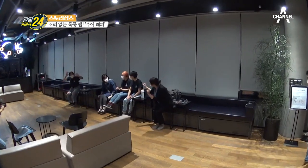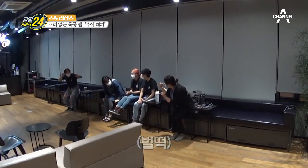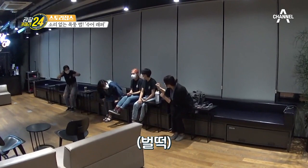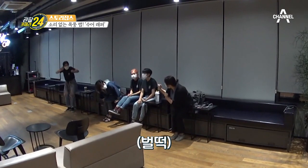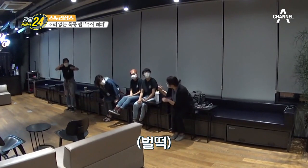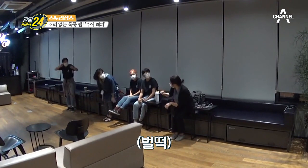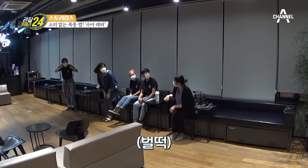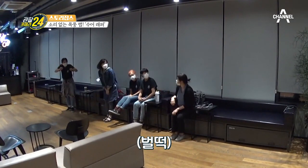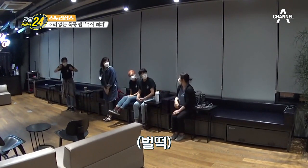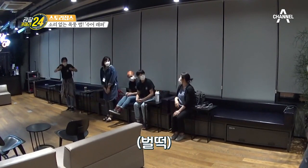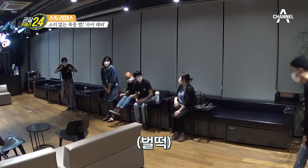안녕하세요.